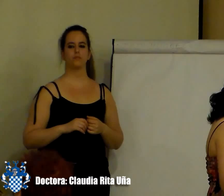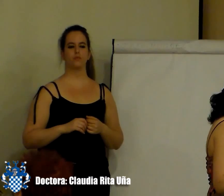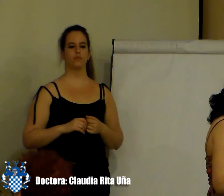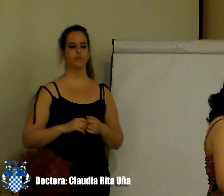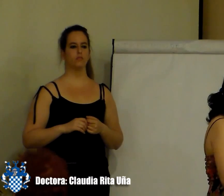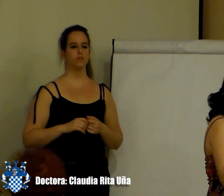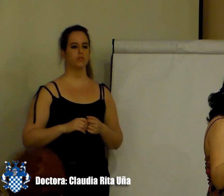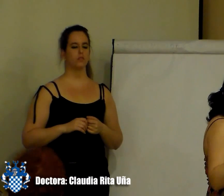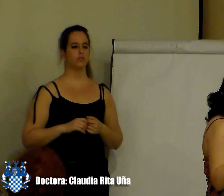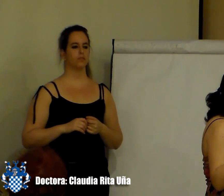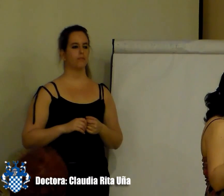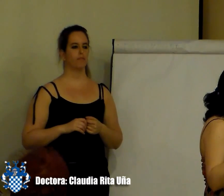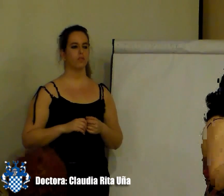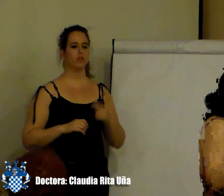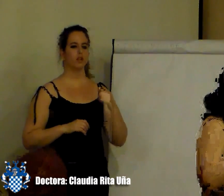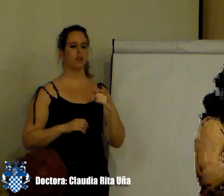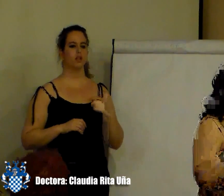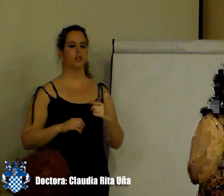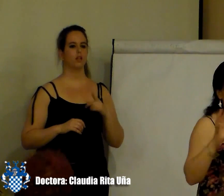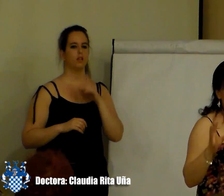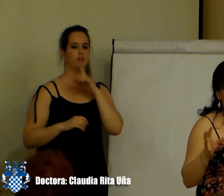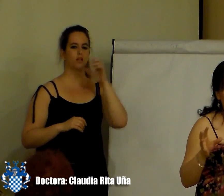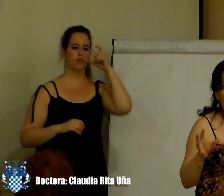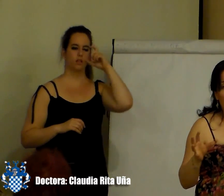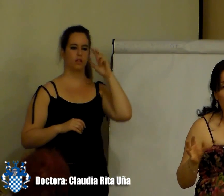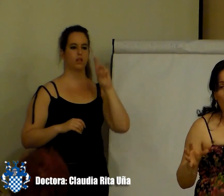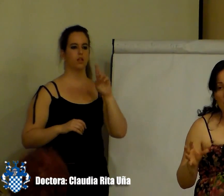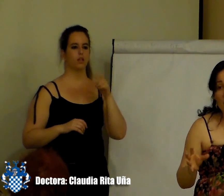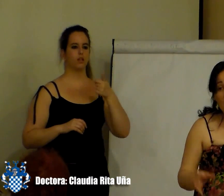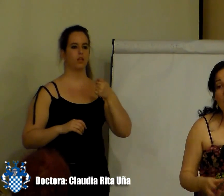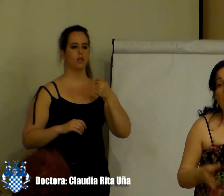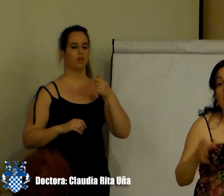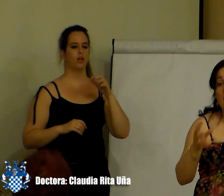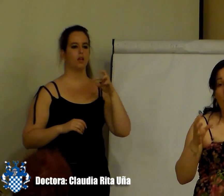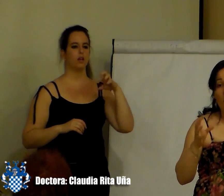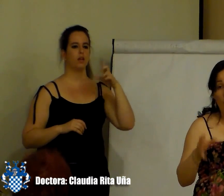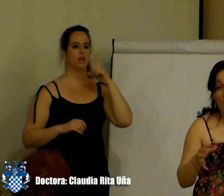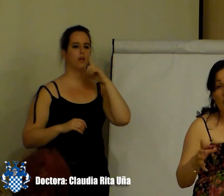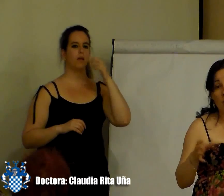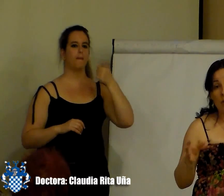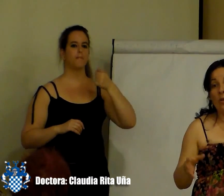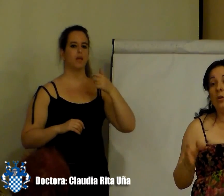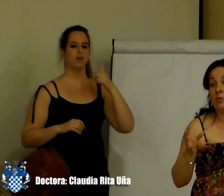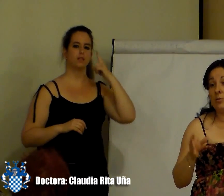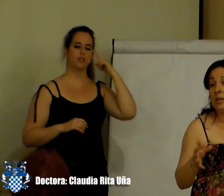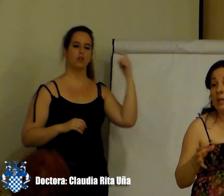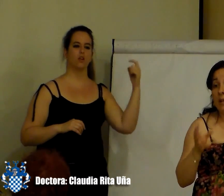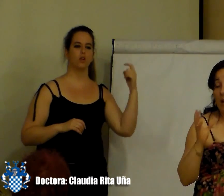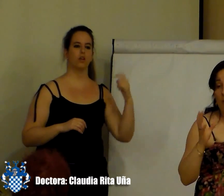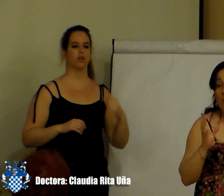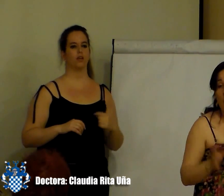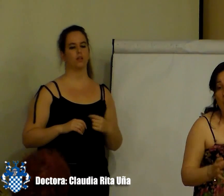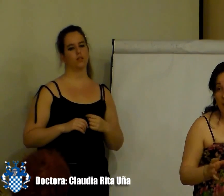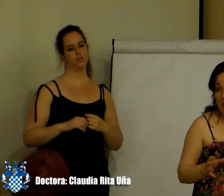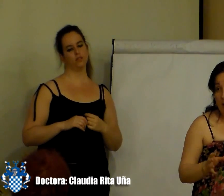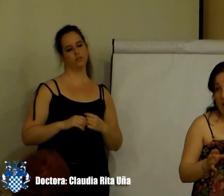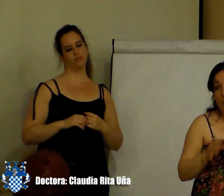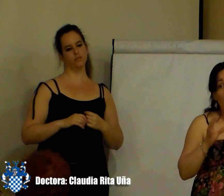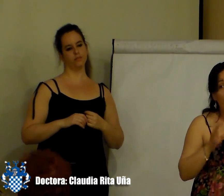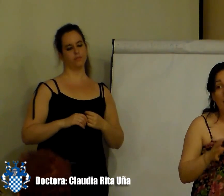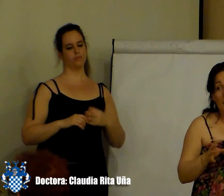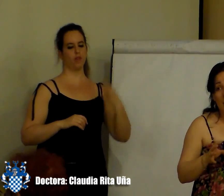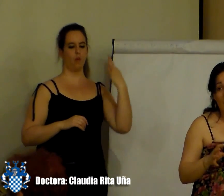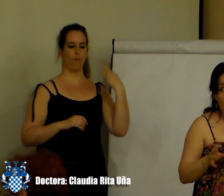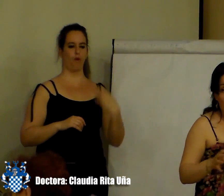terapia psicológica, yo les puedo decir que mantengan una actitud positiva y confíen en su psicólogo y su psiquiatra, que es fundamental